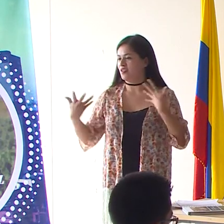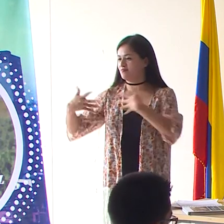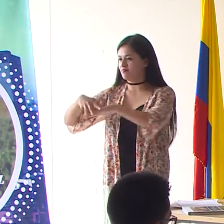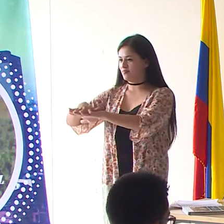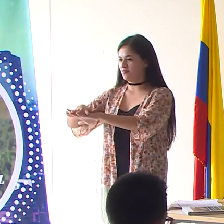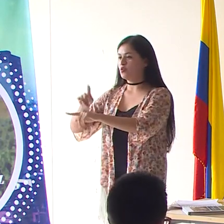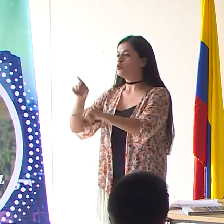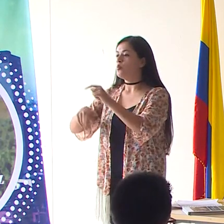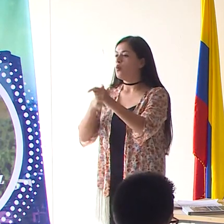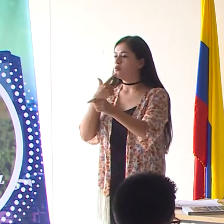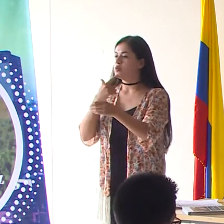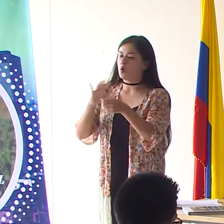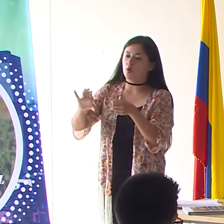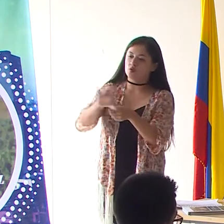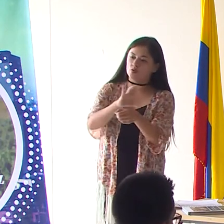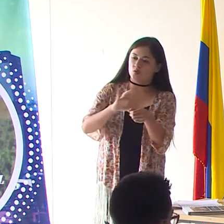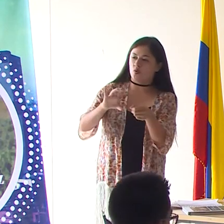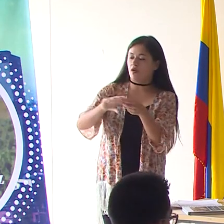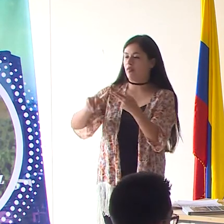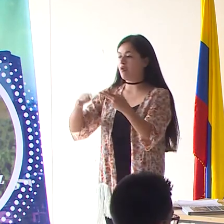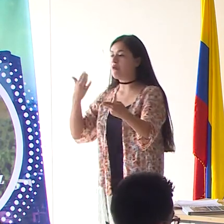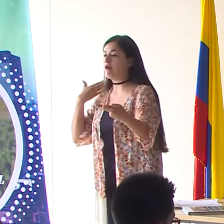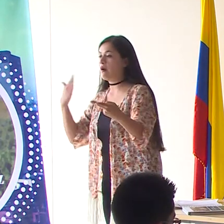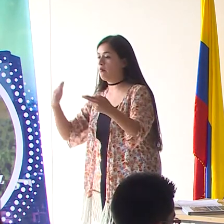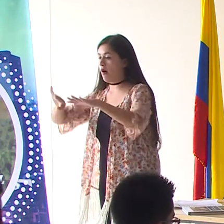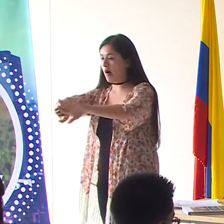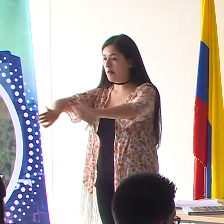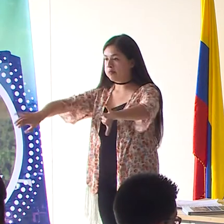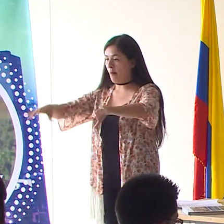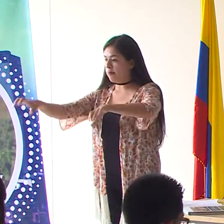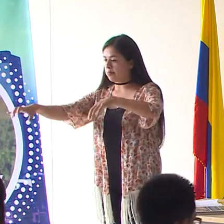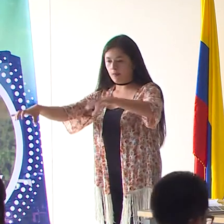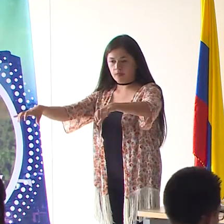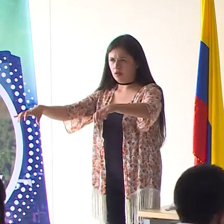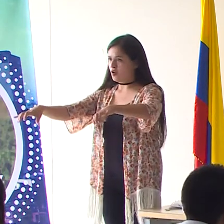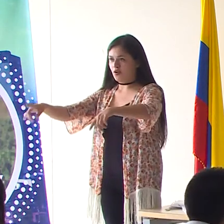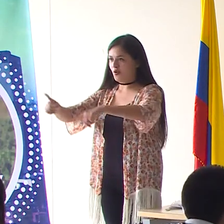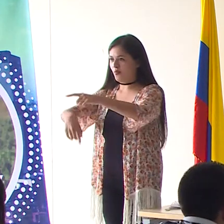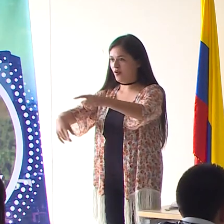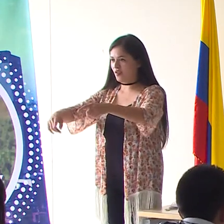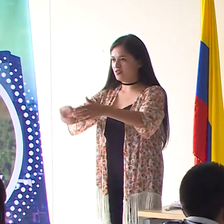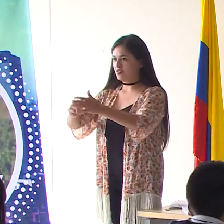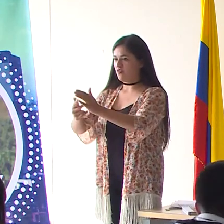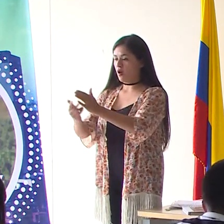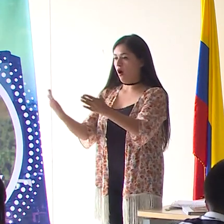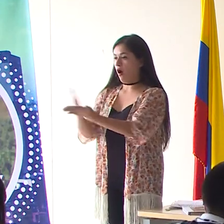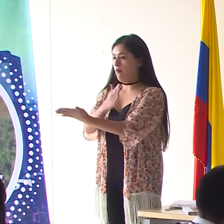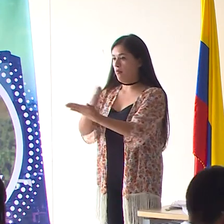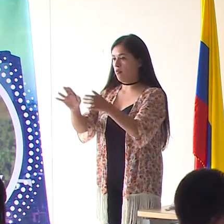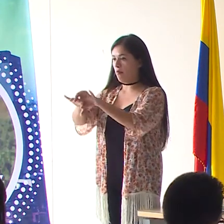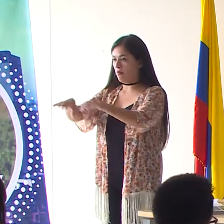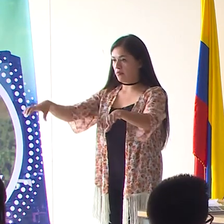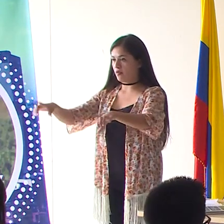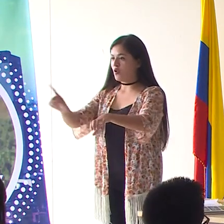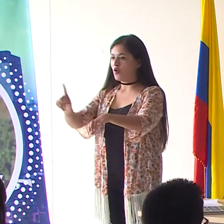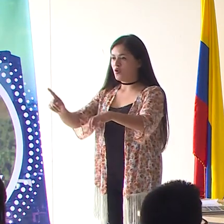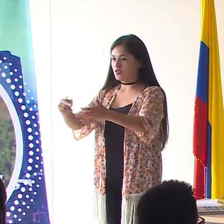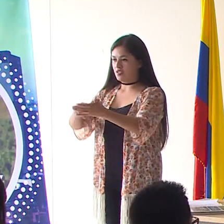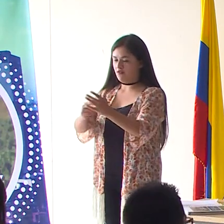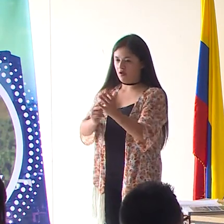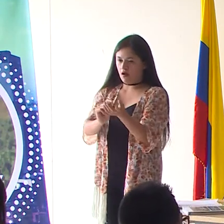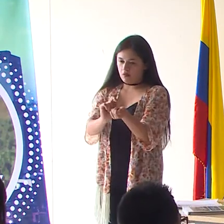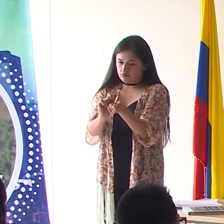son segmentos si estamos a veces muy muy y tratándolos como dos bloques homogéneos es la